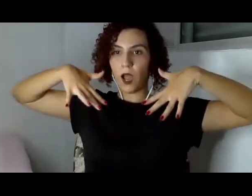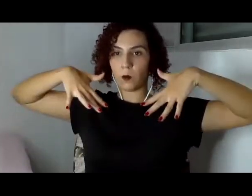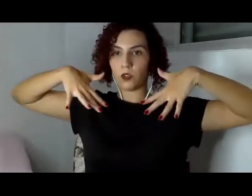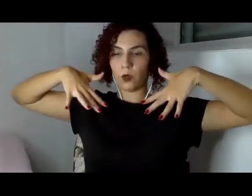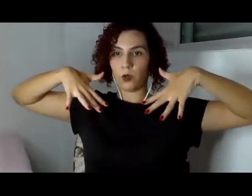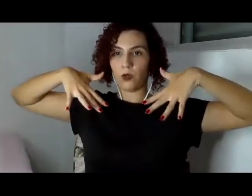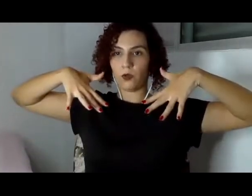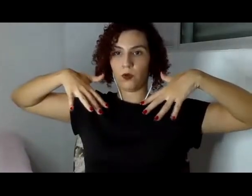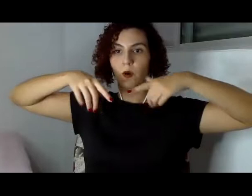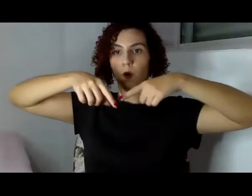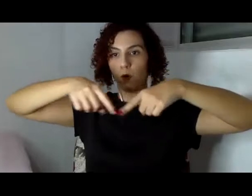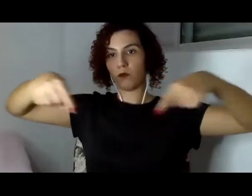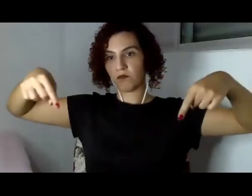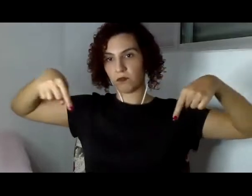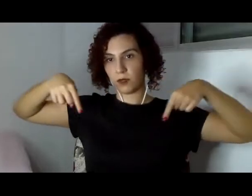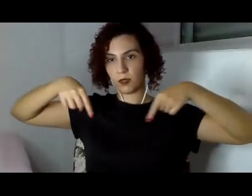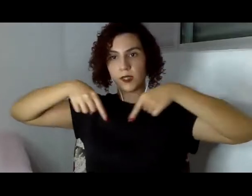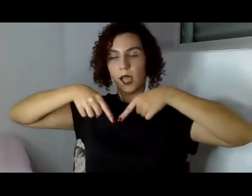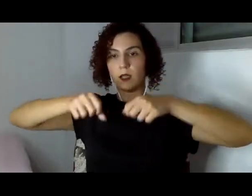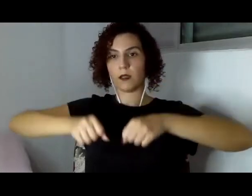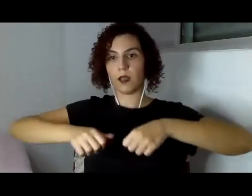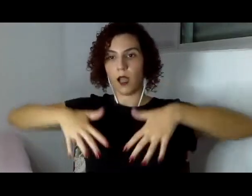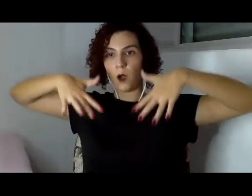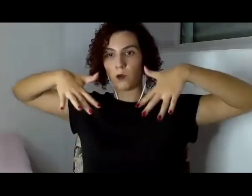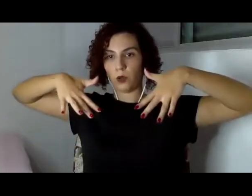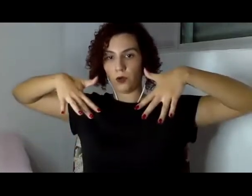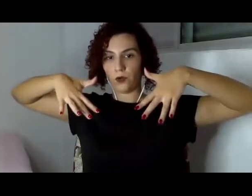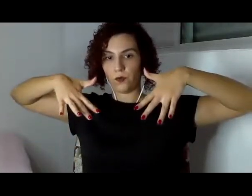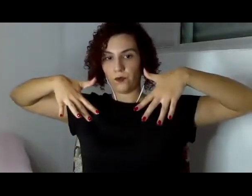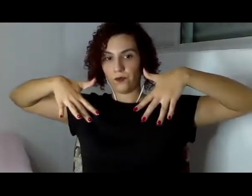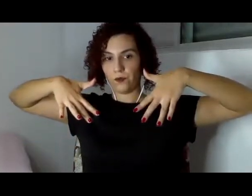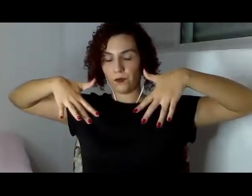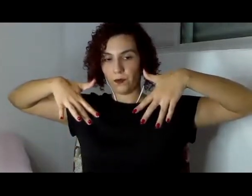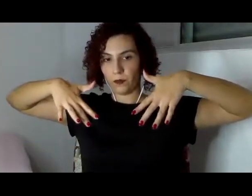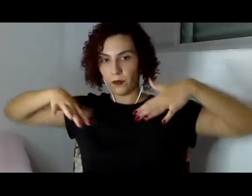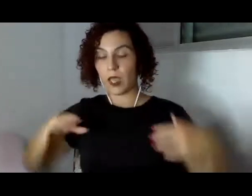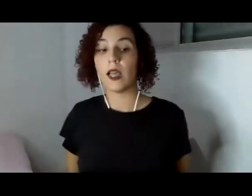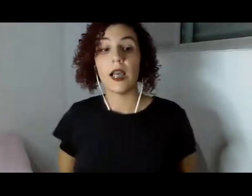Então, auditório ou sala auditório.